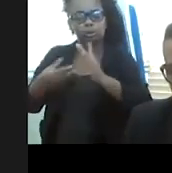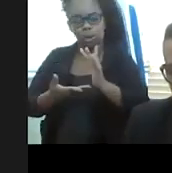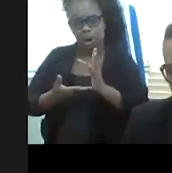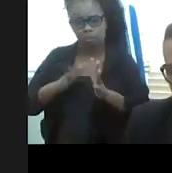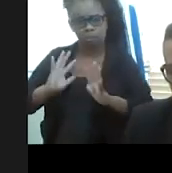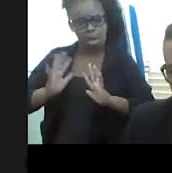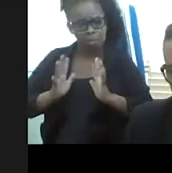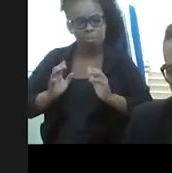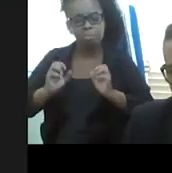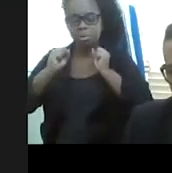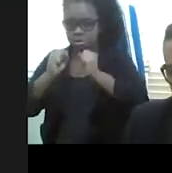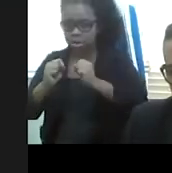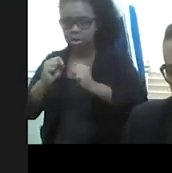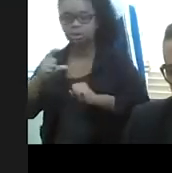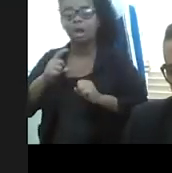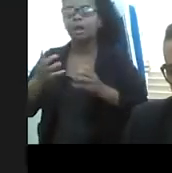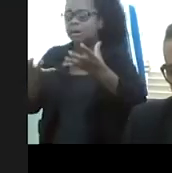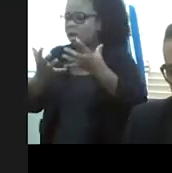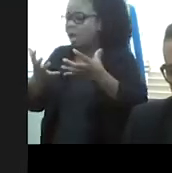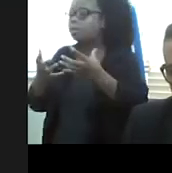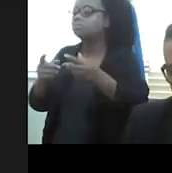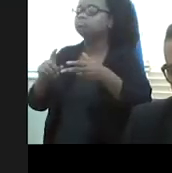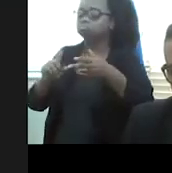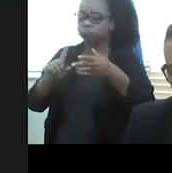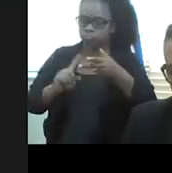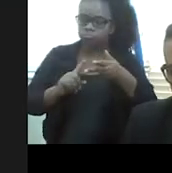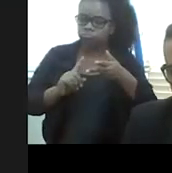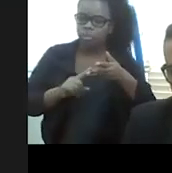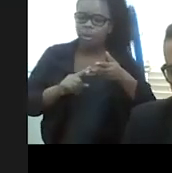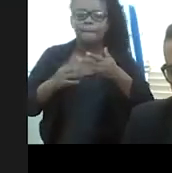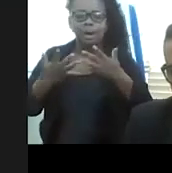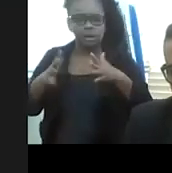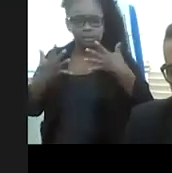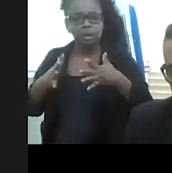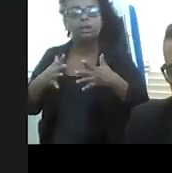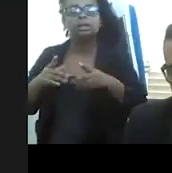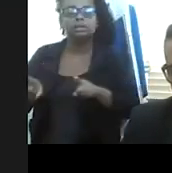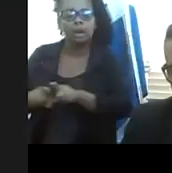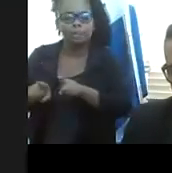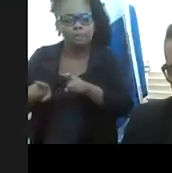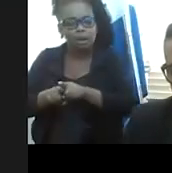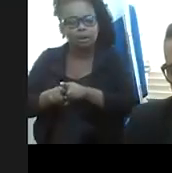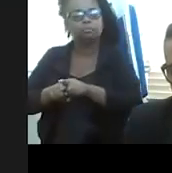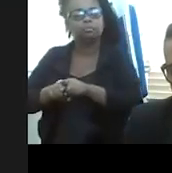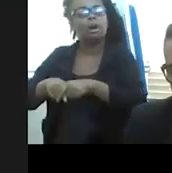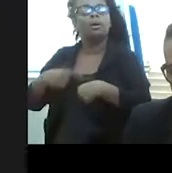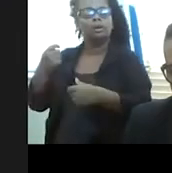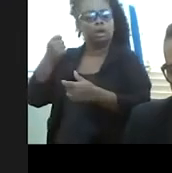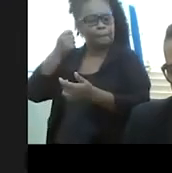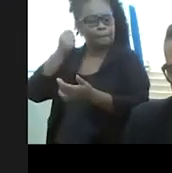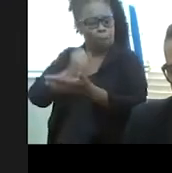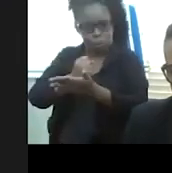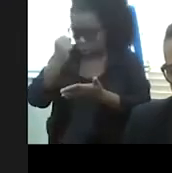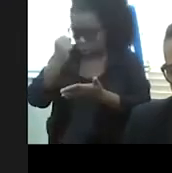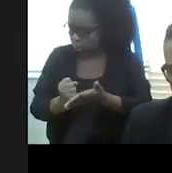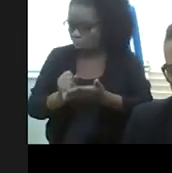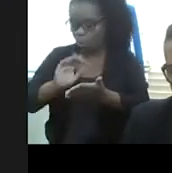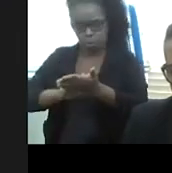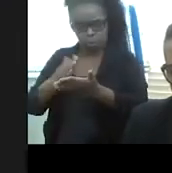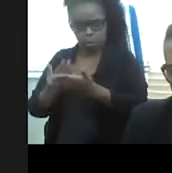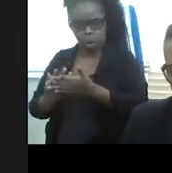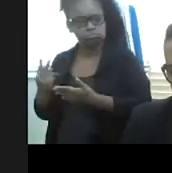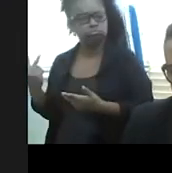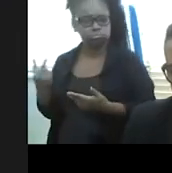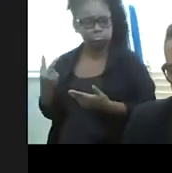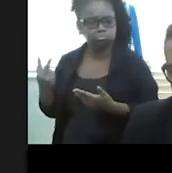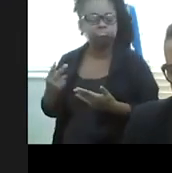Quero parabenizar também a produção, né, a produtora, né, que contratou essas intérpretes.